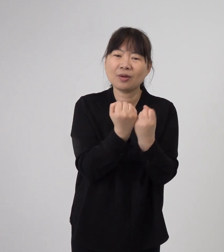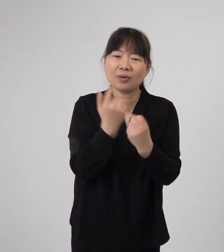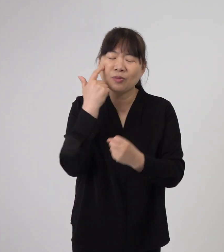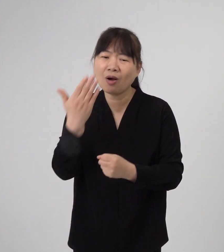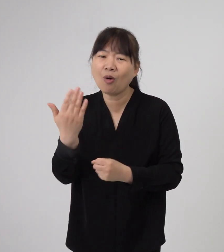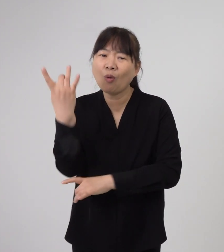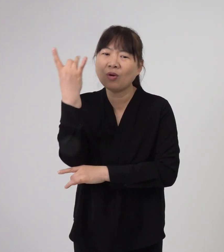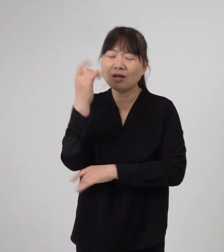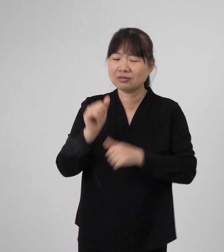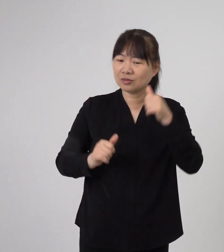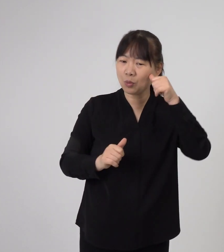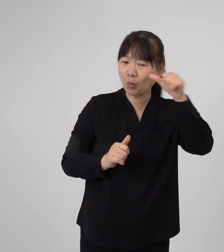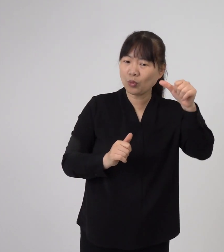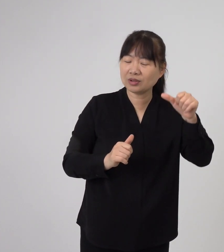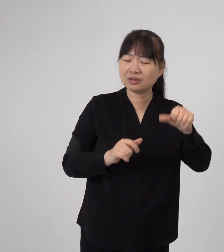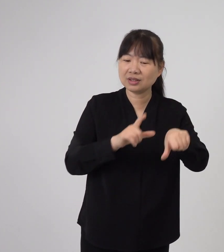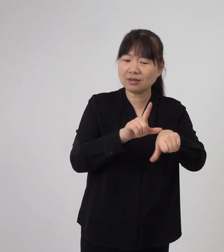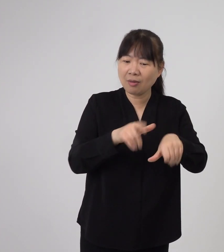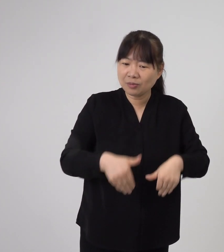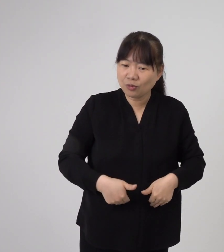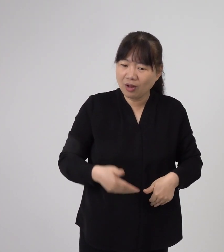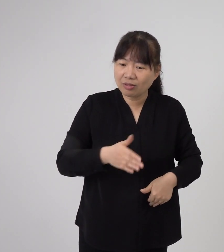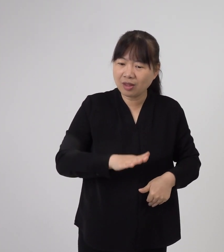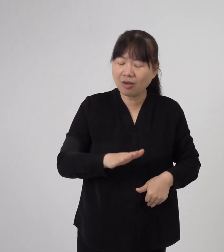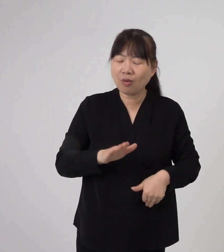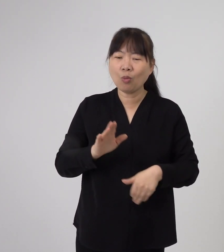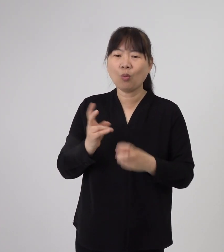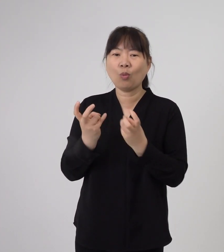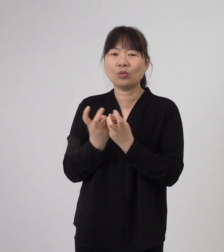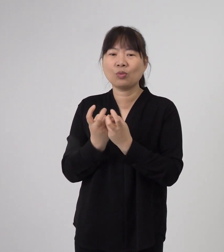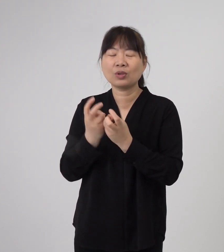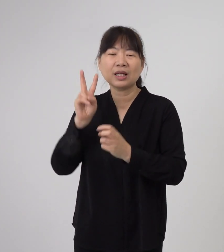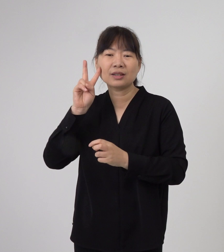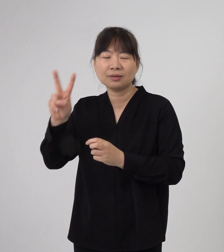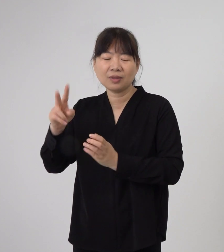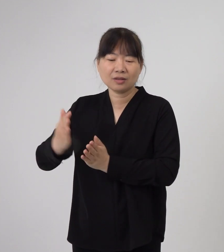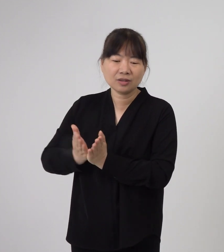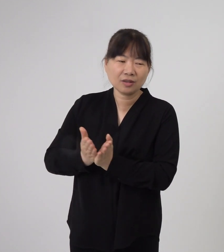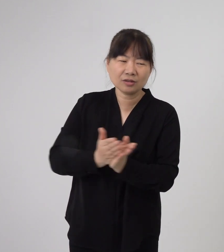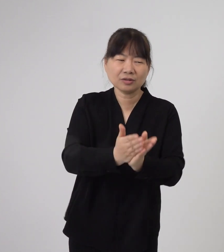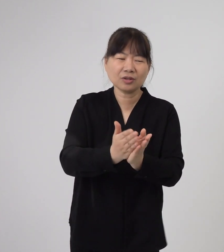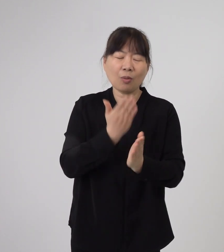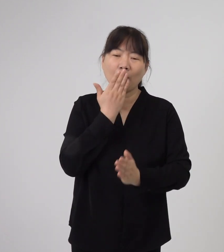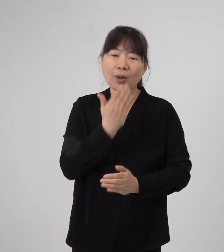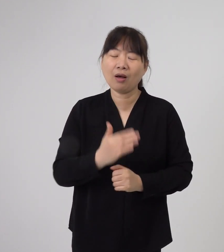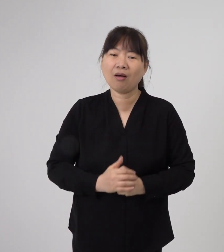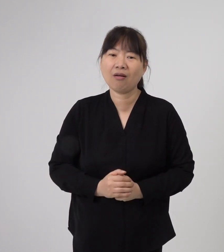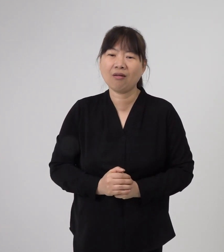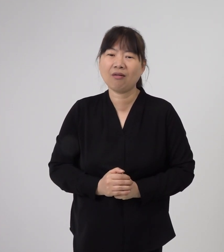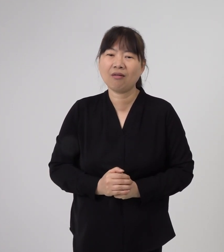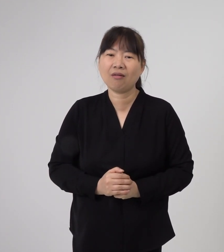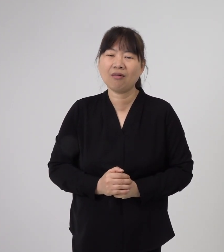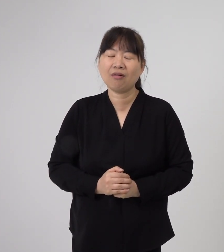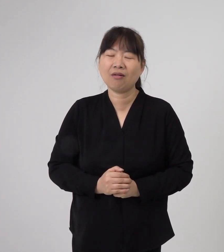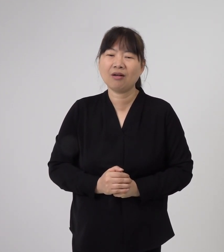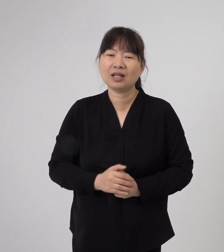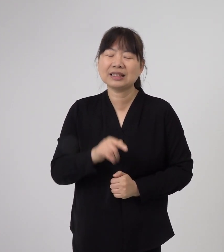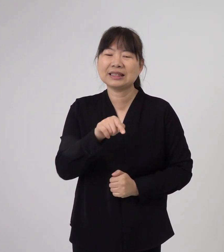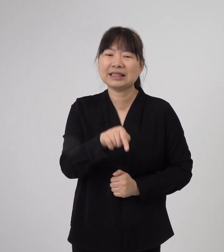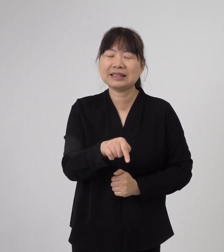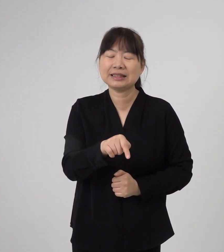닷새 걸릴 뱃길을 이틀 만에 밀어붙여요? 마게도냐 땅을 향해서. 여러분, 누구의 마음이에요?